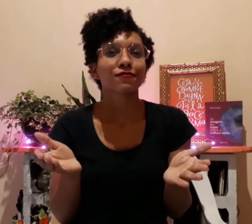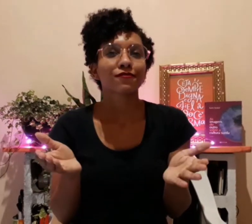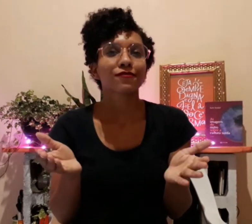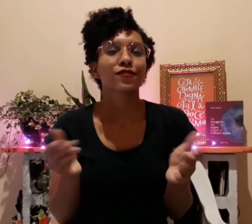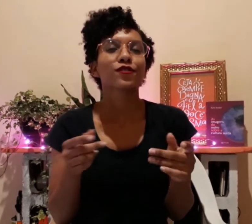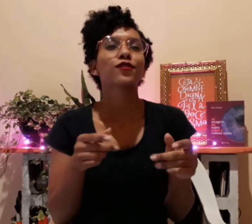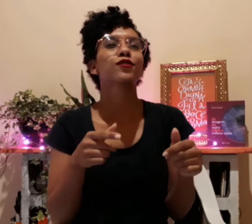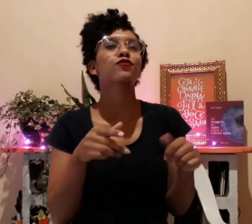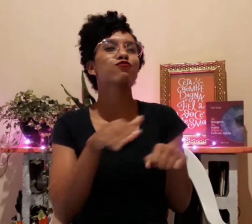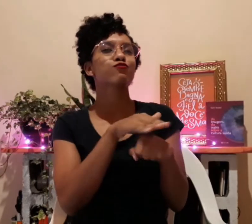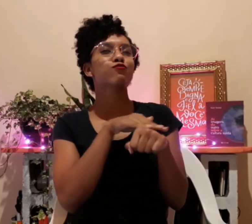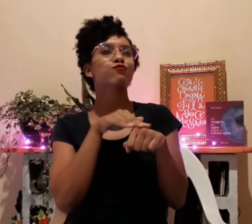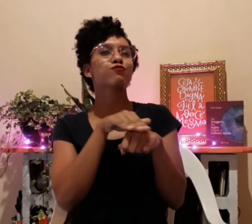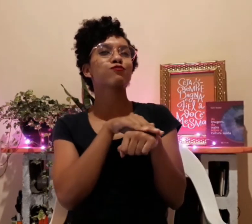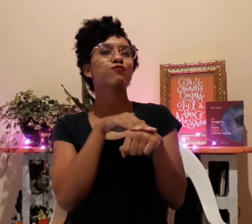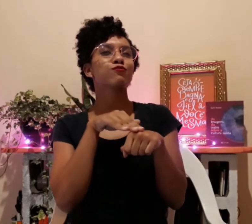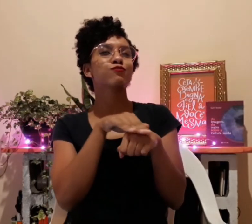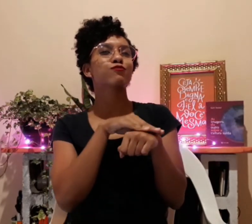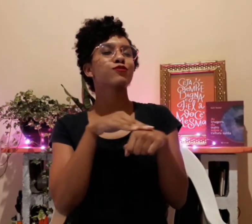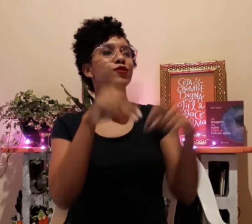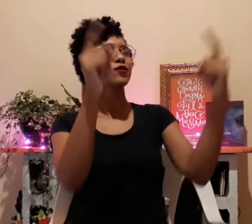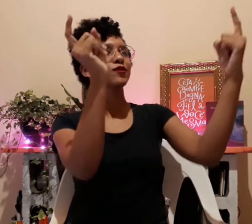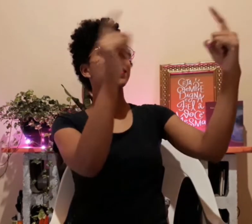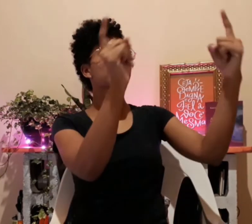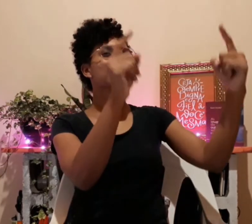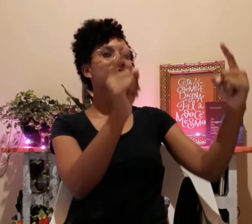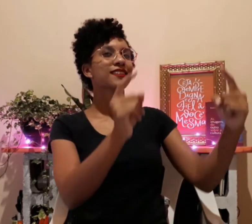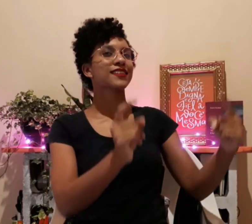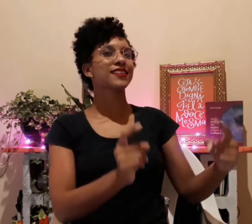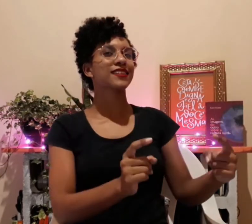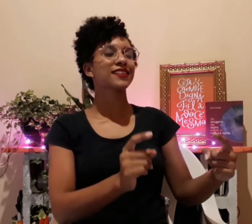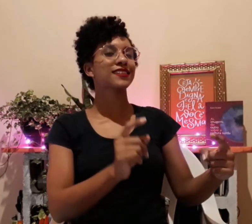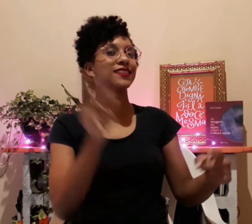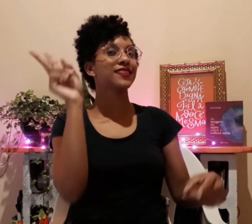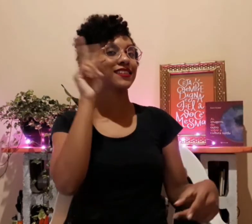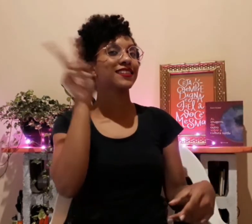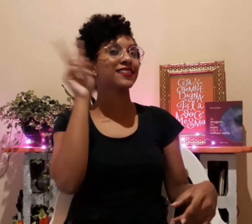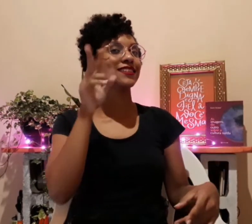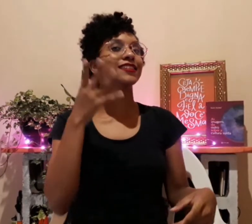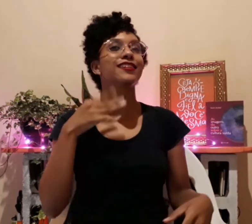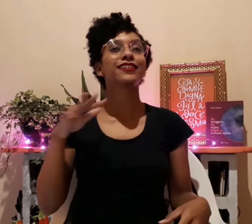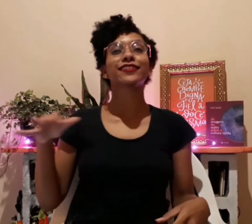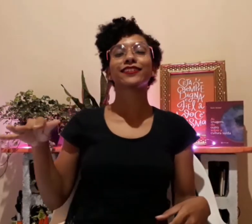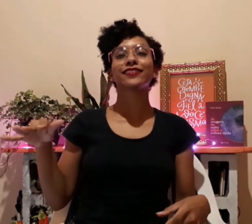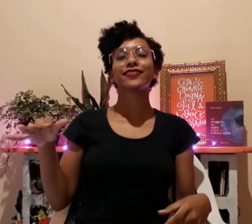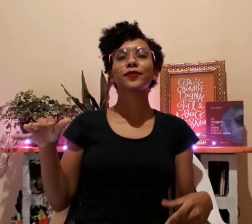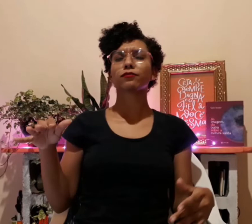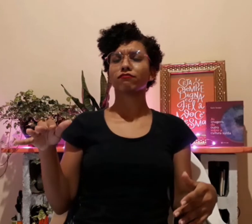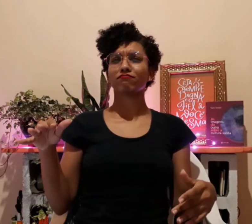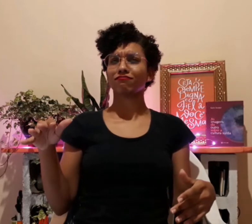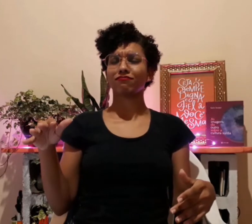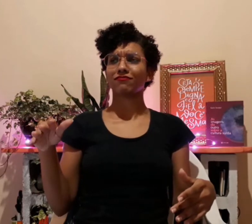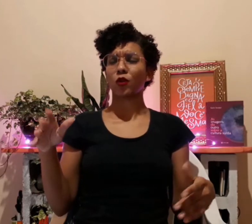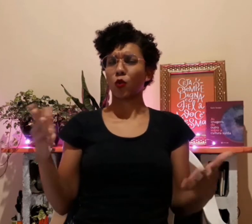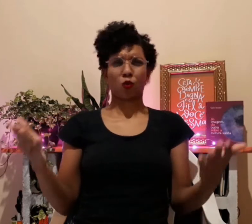Hoje eu quero conversar com vocês sobre os tipos de sinalização de histórias infantis. Opa, como